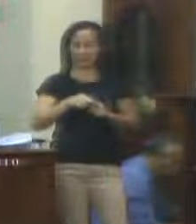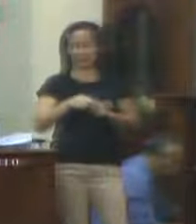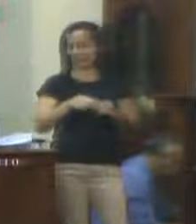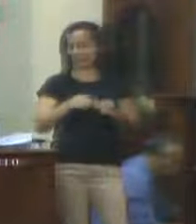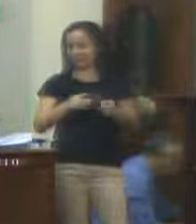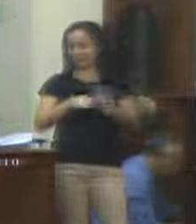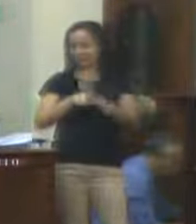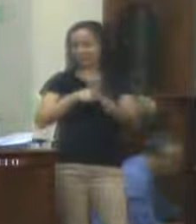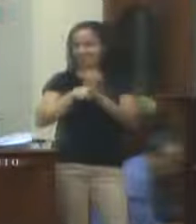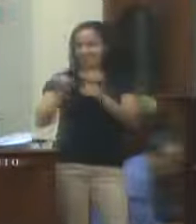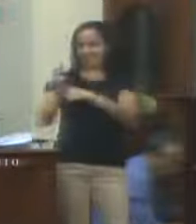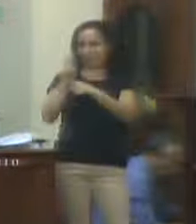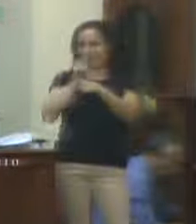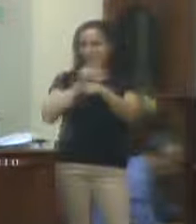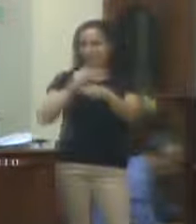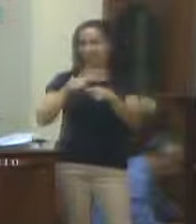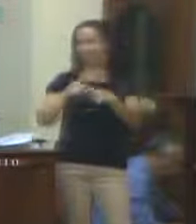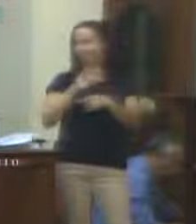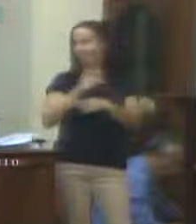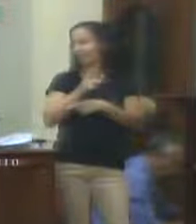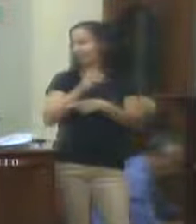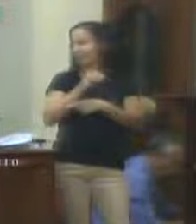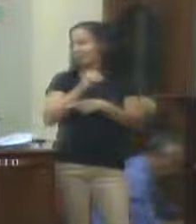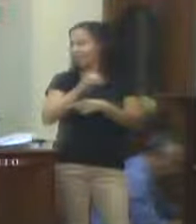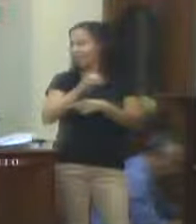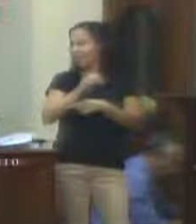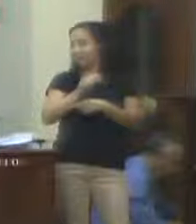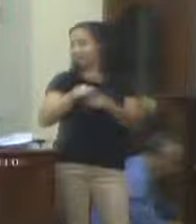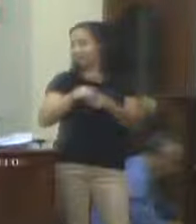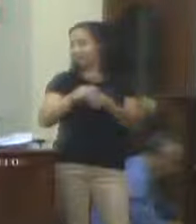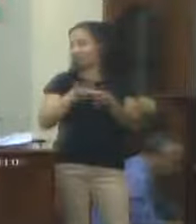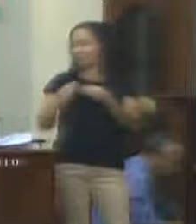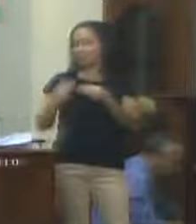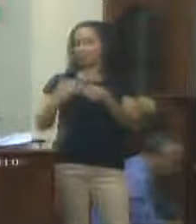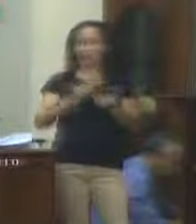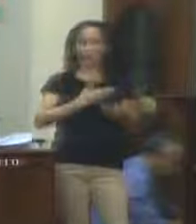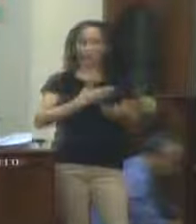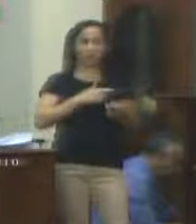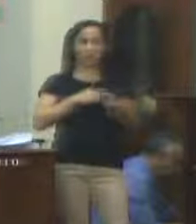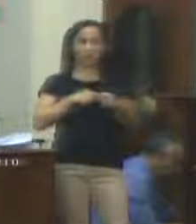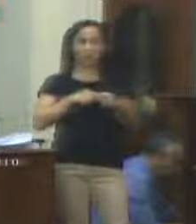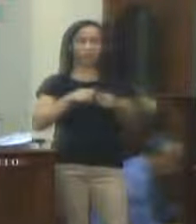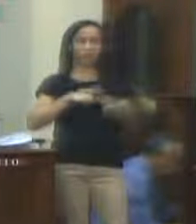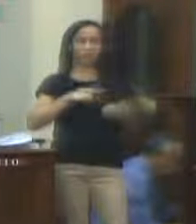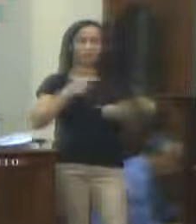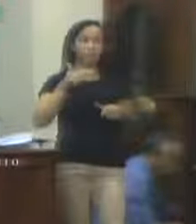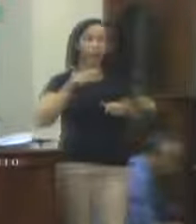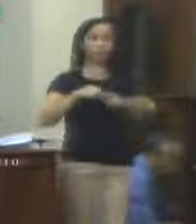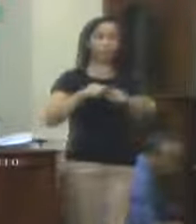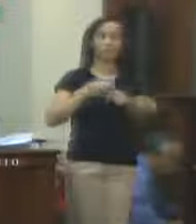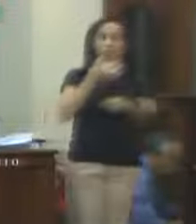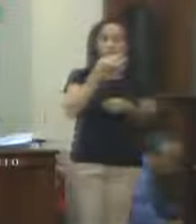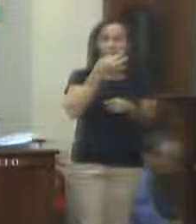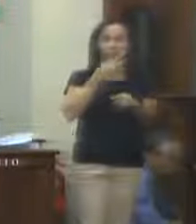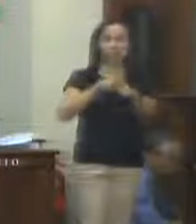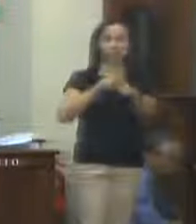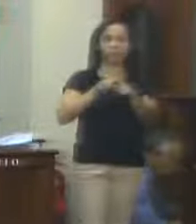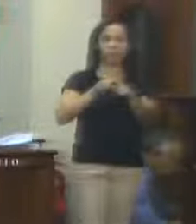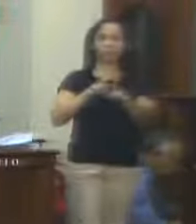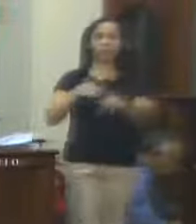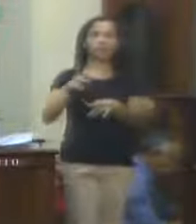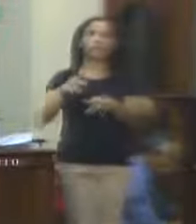descentralização proposta. Coloco-me modestamente à disposição do ilustre amigo, na eventualidade de termos a nossa sugestões consideradas ou